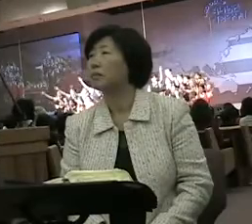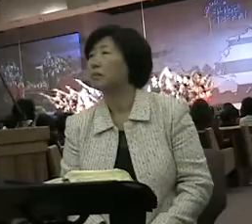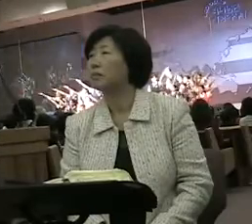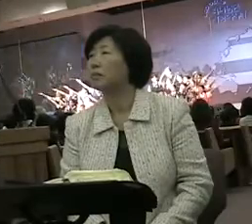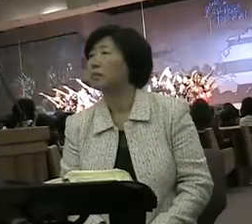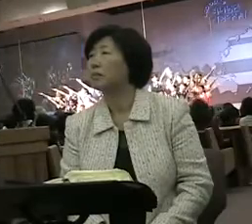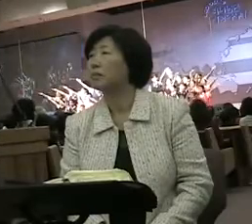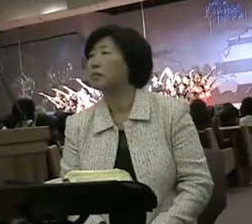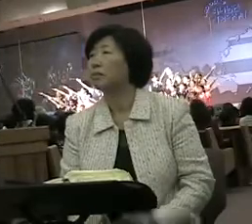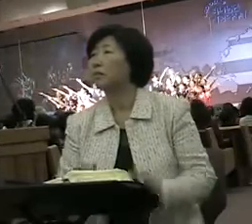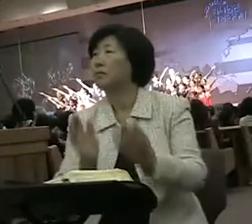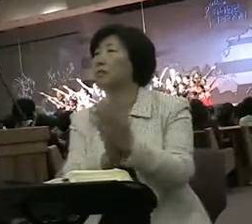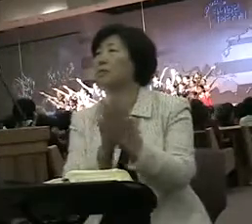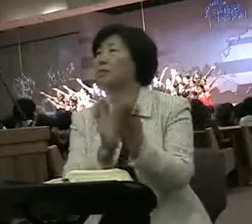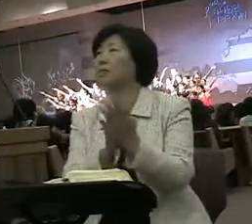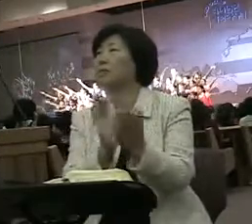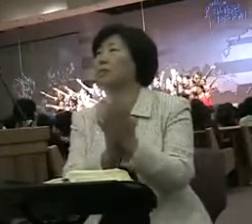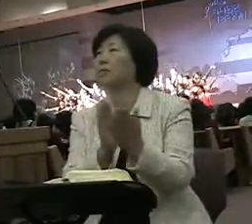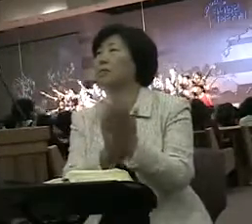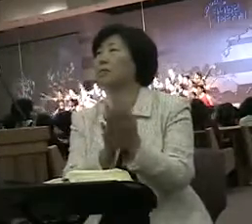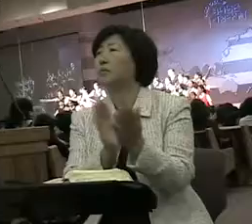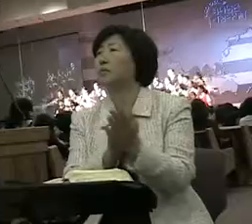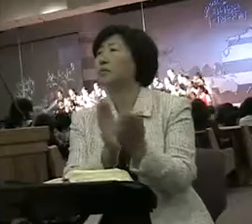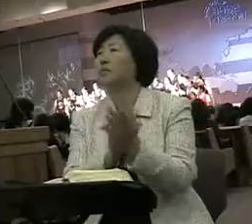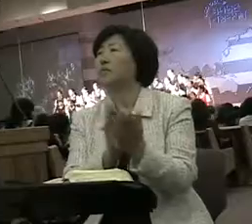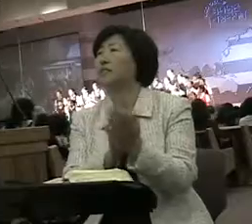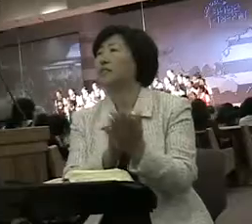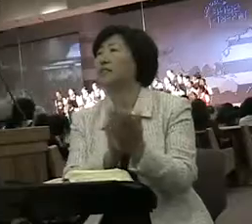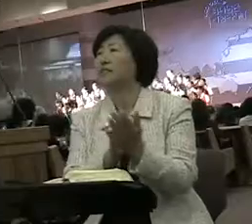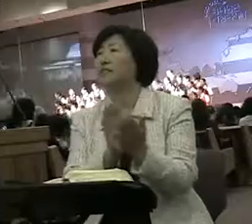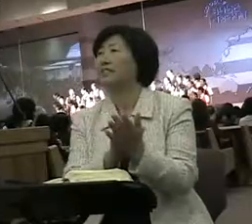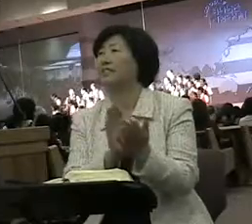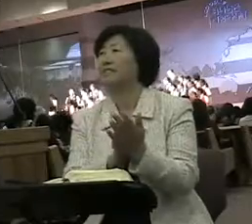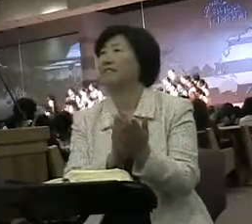Bethlehem. Praise him.